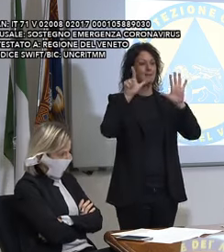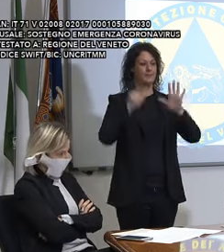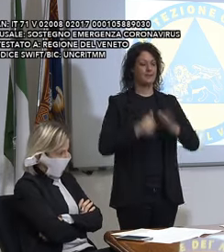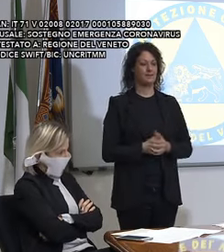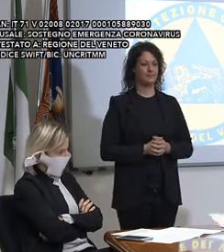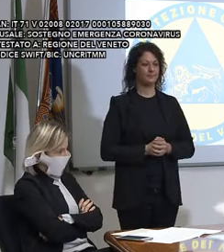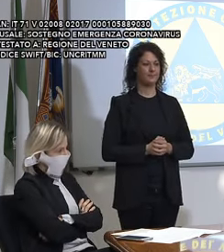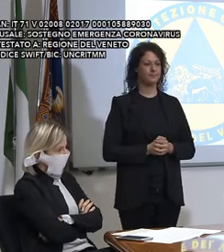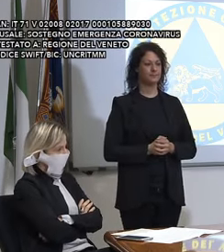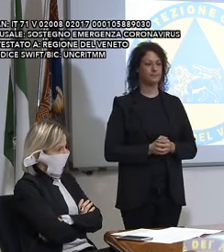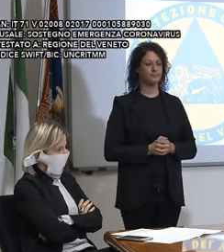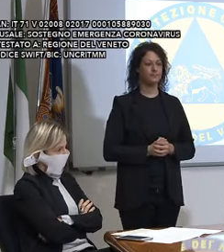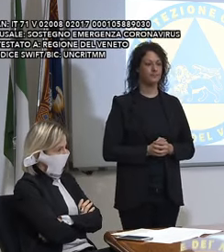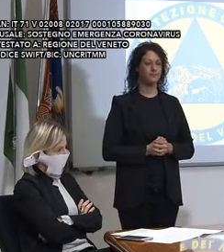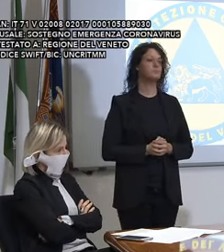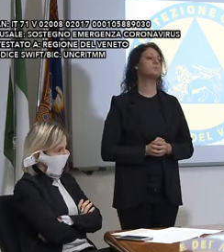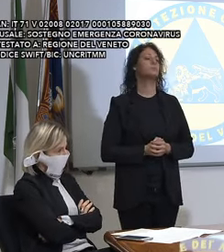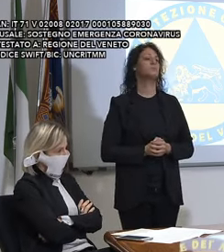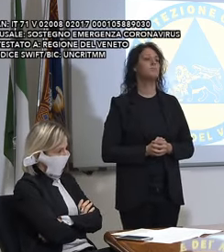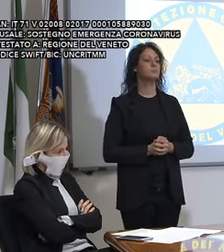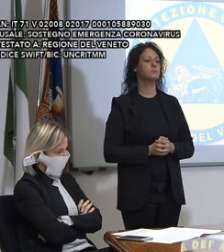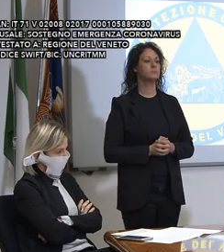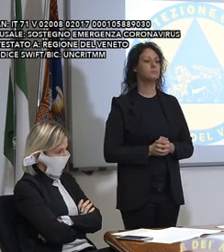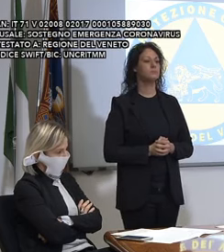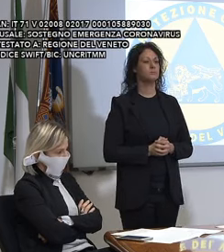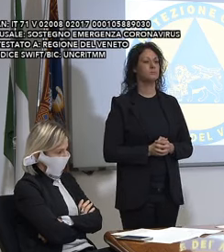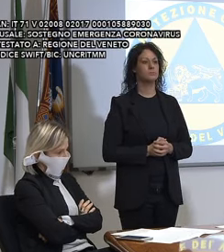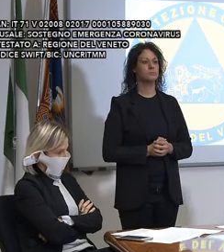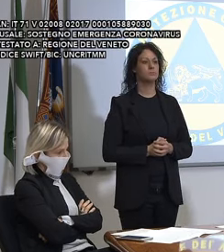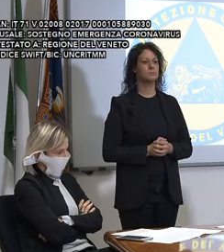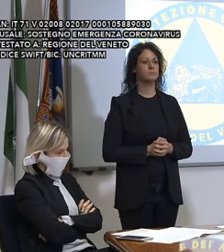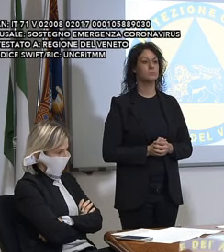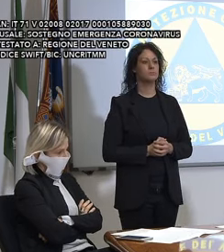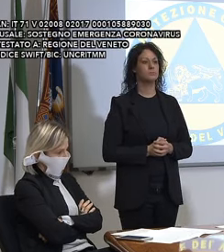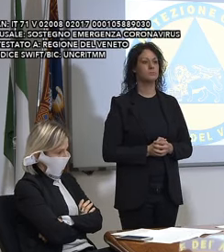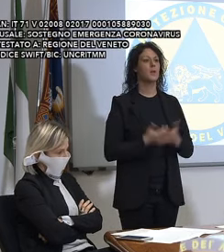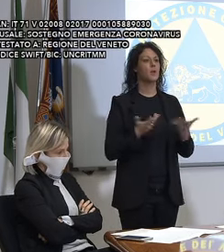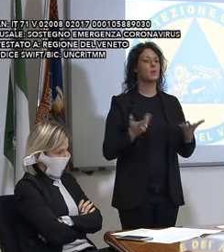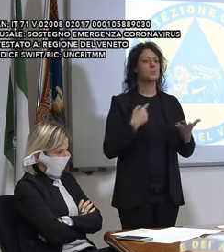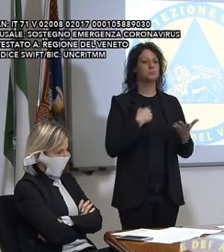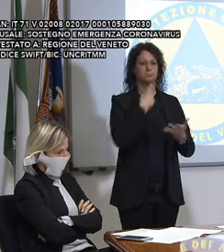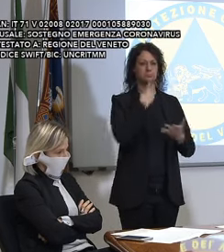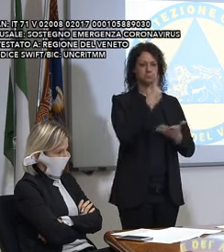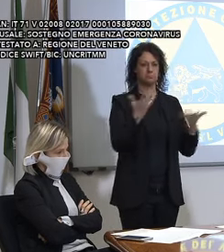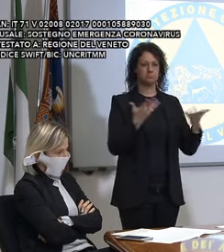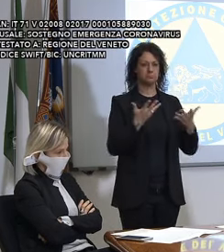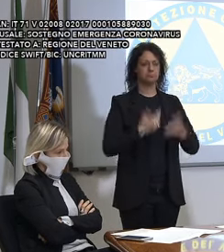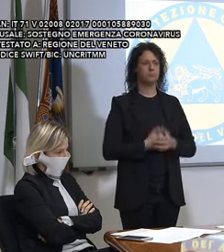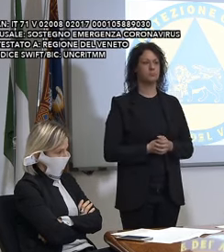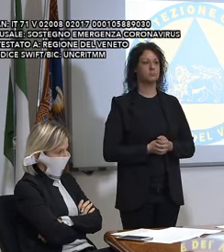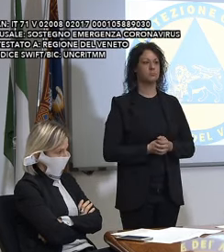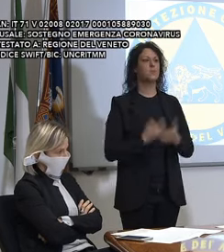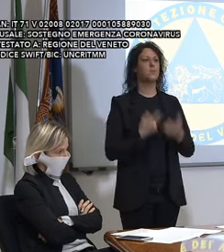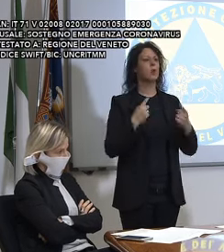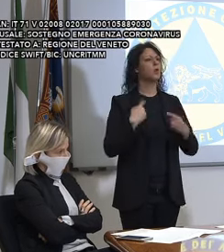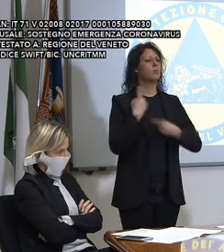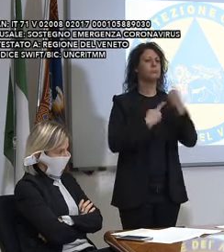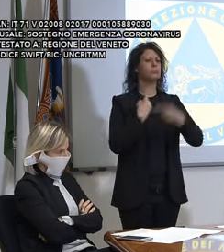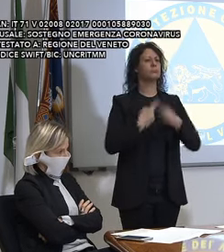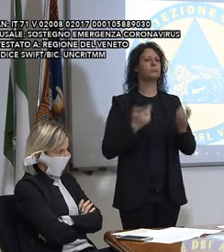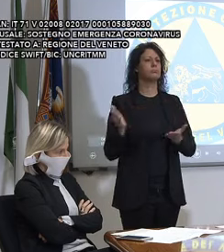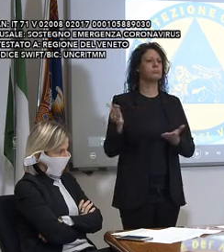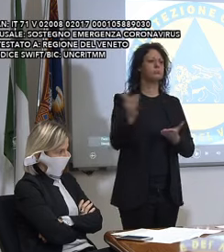Bene, due considerazioni, a parte il fatto che vi confermo la raccolta dei fondi,